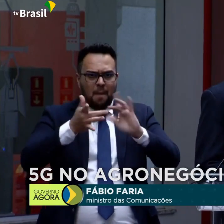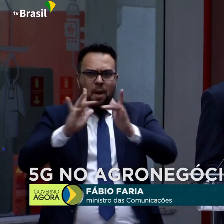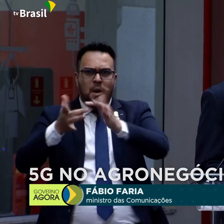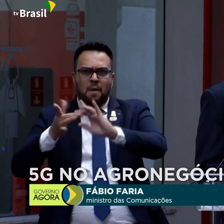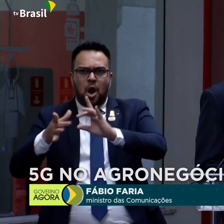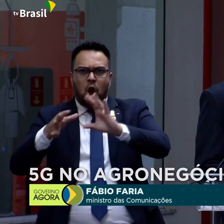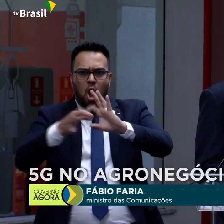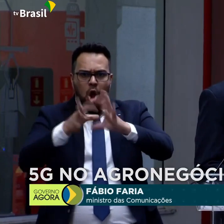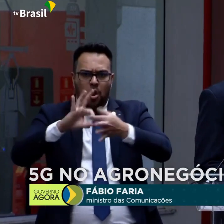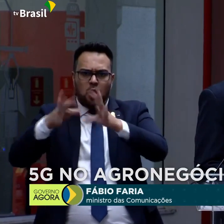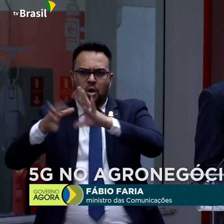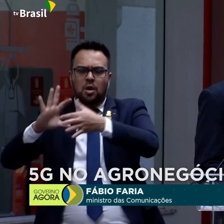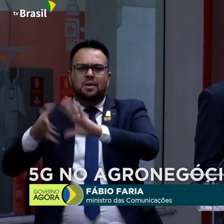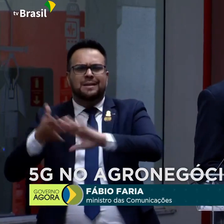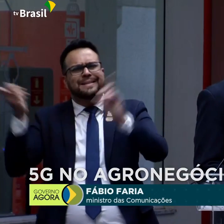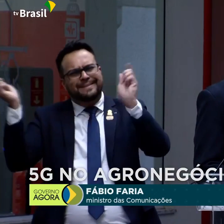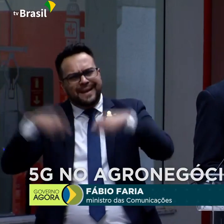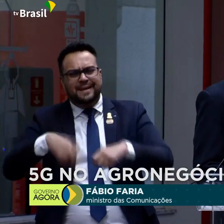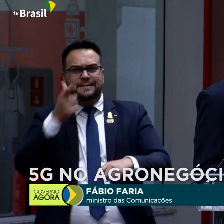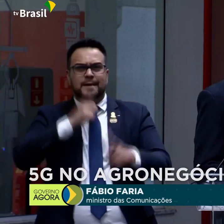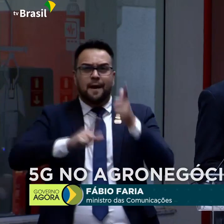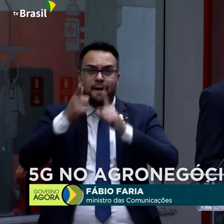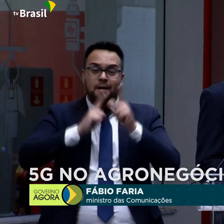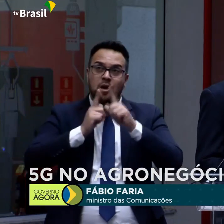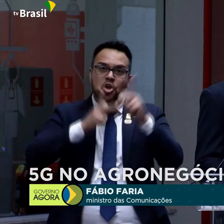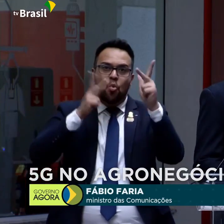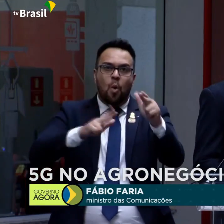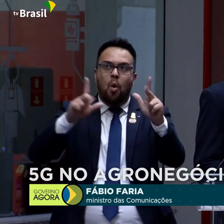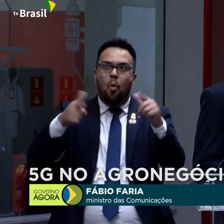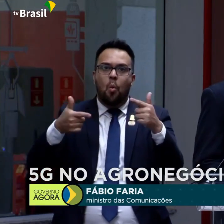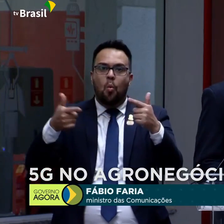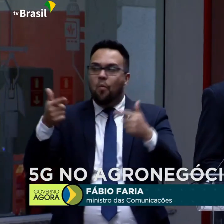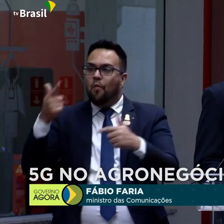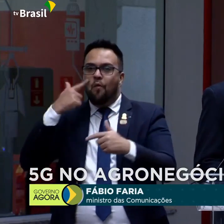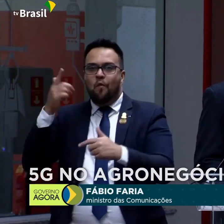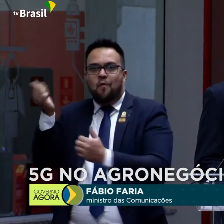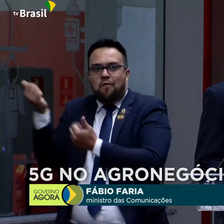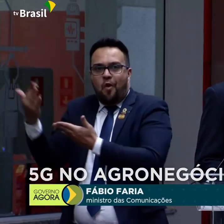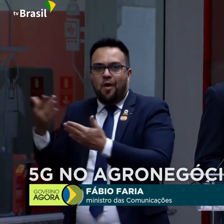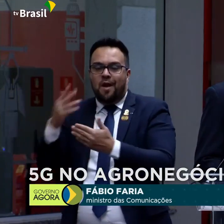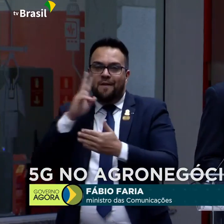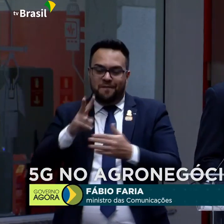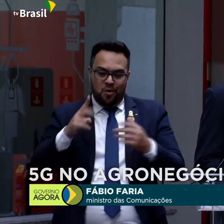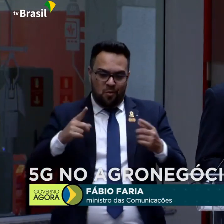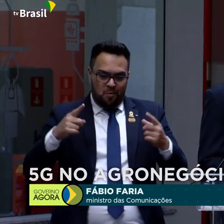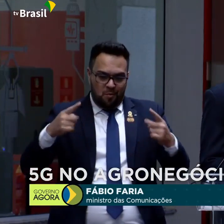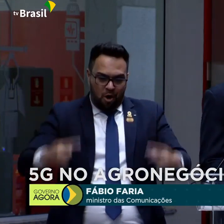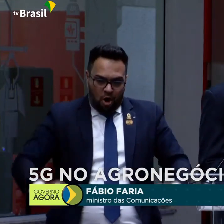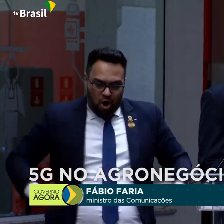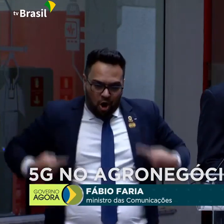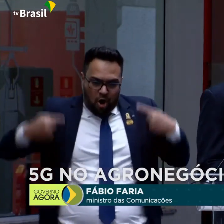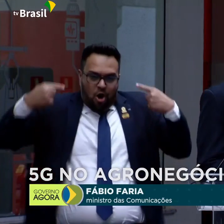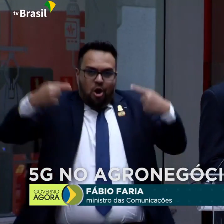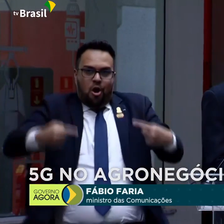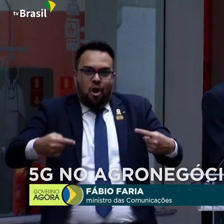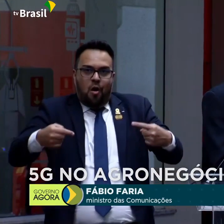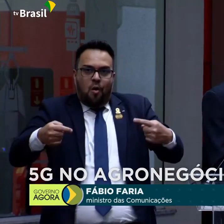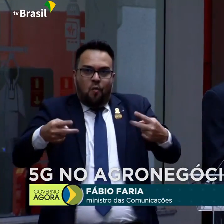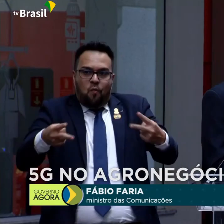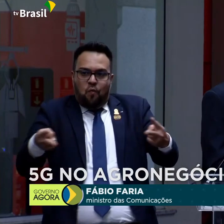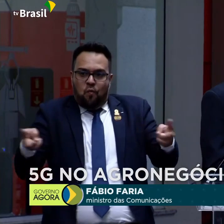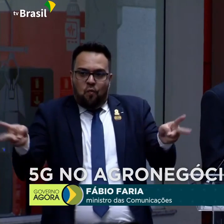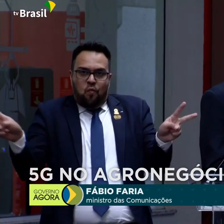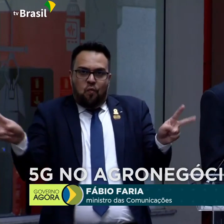de economicidade, como a gente viu lá fora, a pulverizadora, ela só vai colocar fertilizante aonde